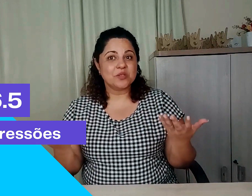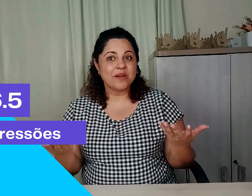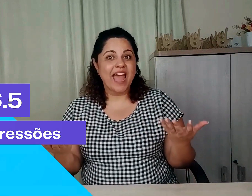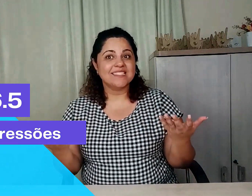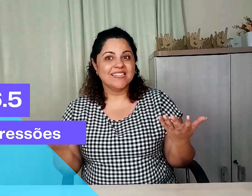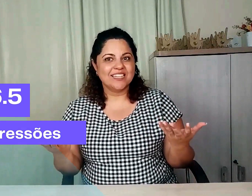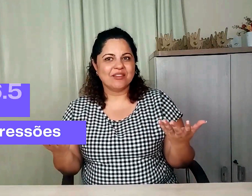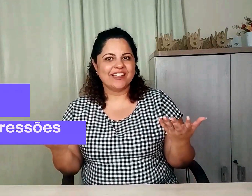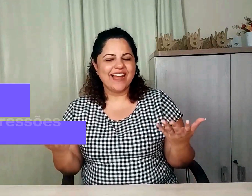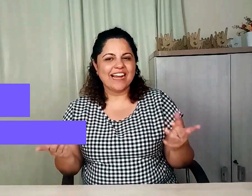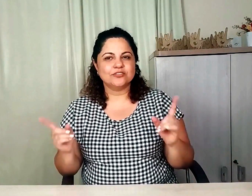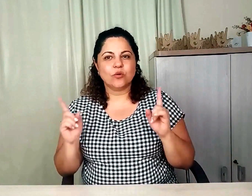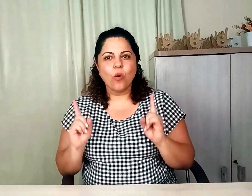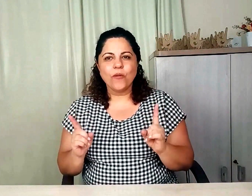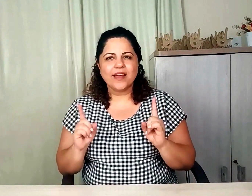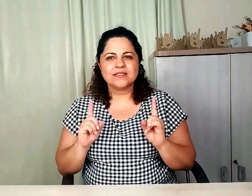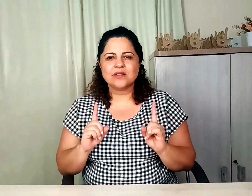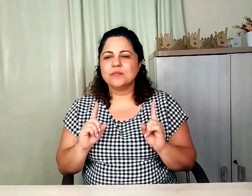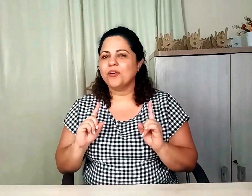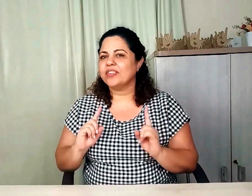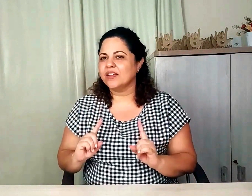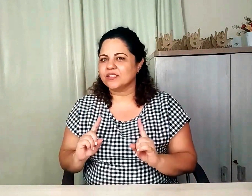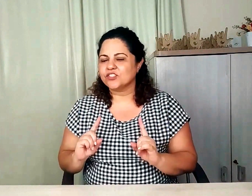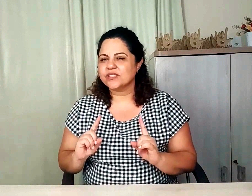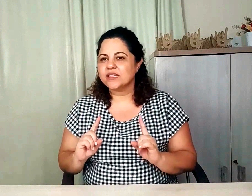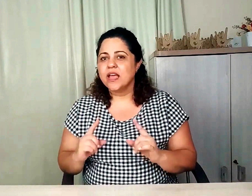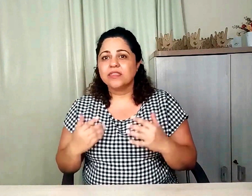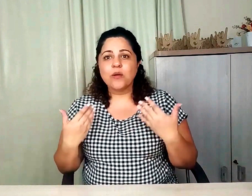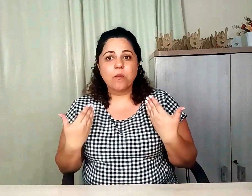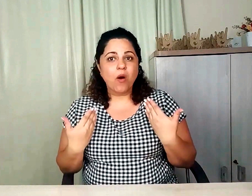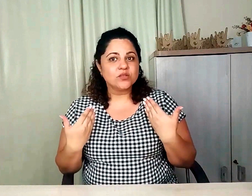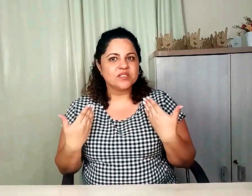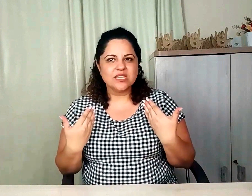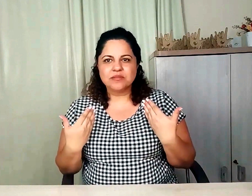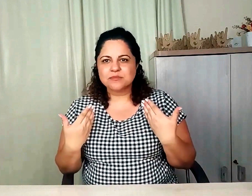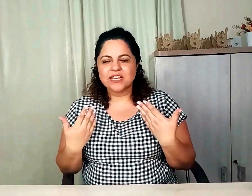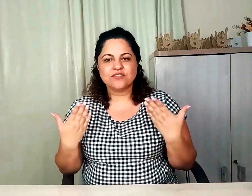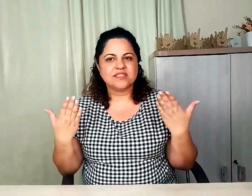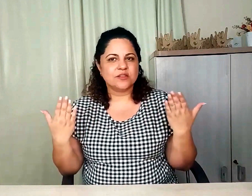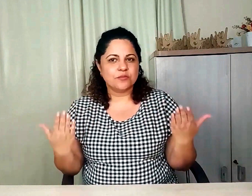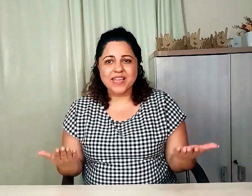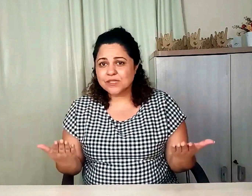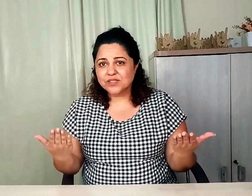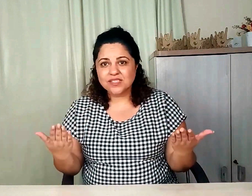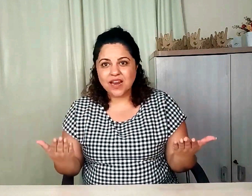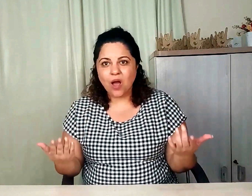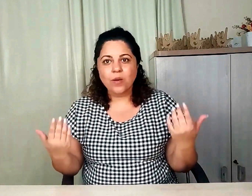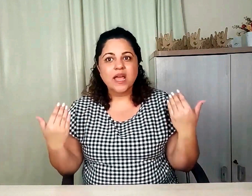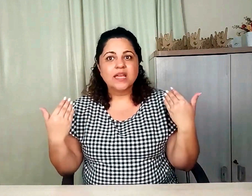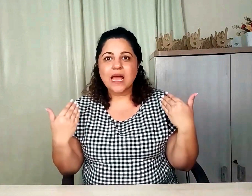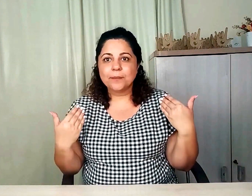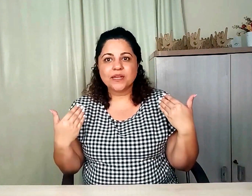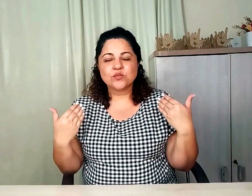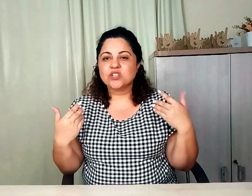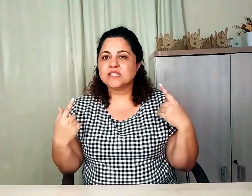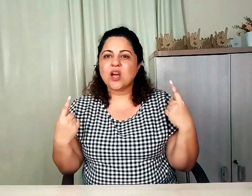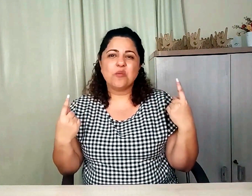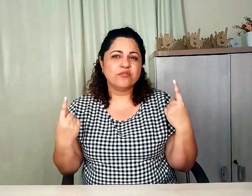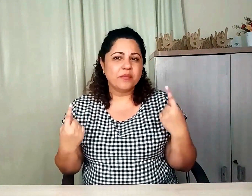sobre elas aqui, não é verdade? Como que elas são importantes. Então, eu posso simplesmente fazer o mesmo sinal e apenas utilizar o movimento